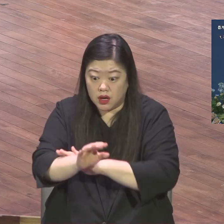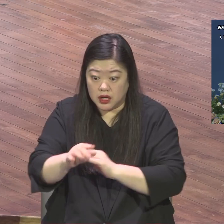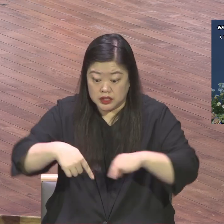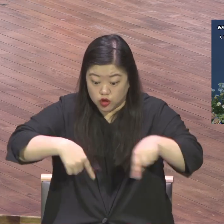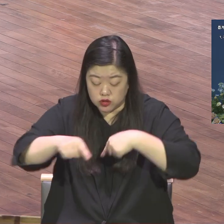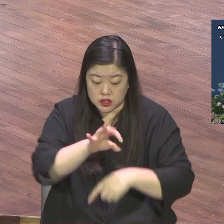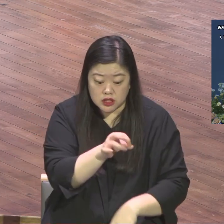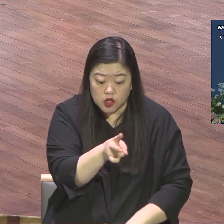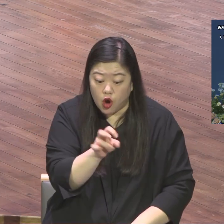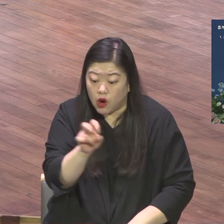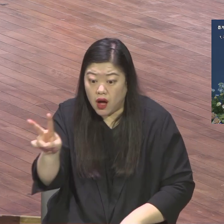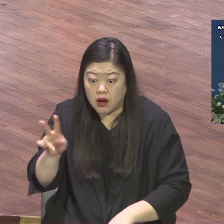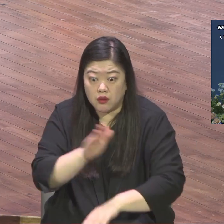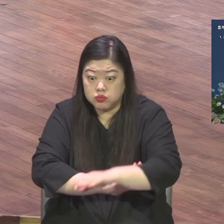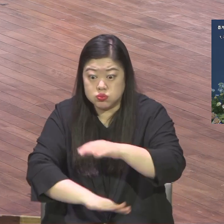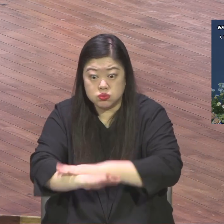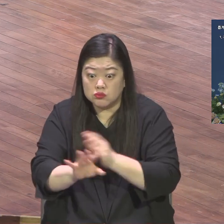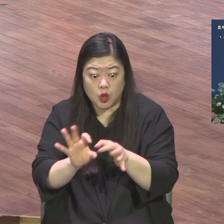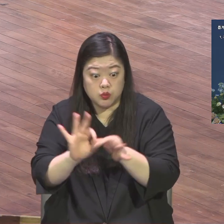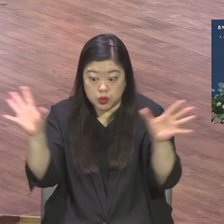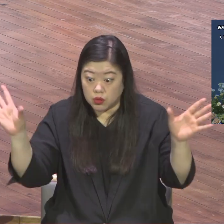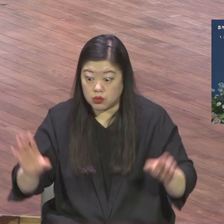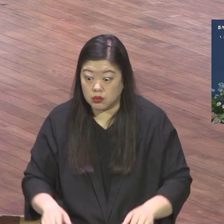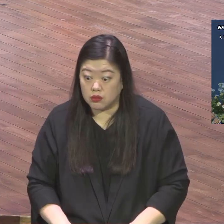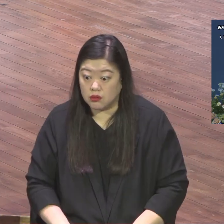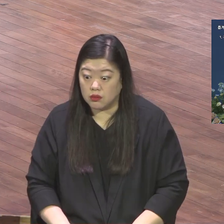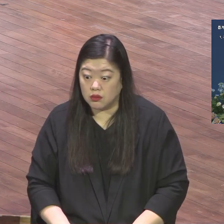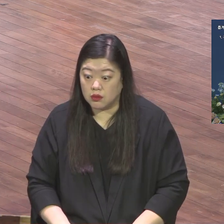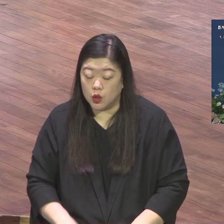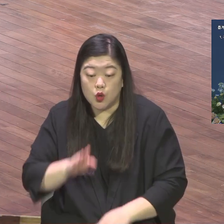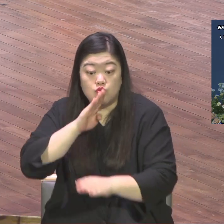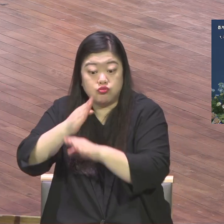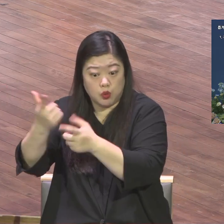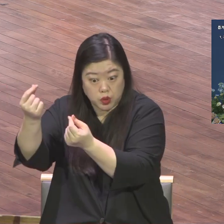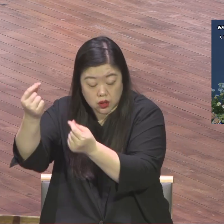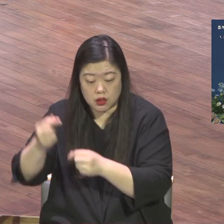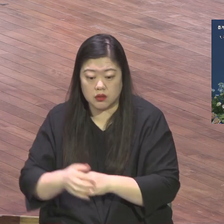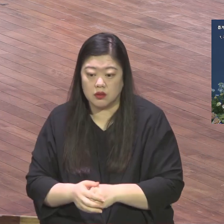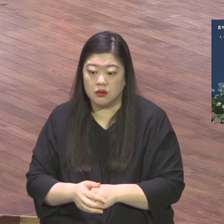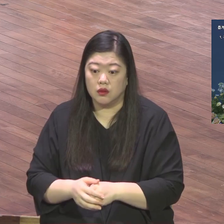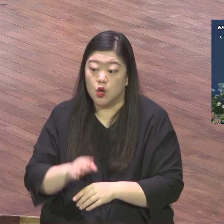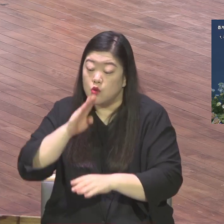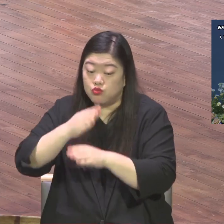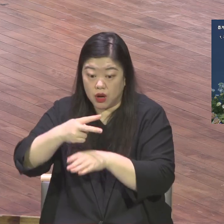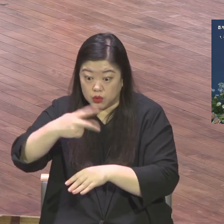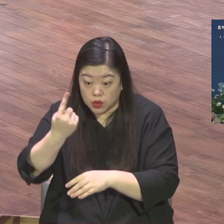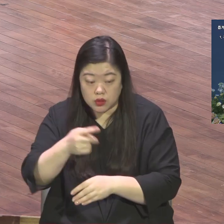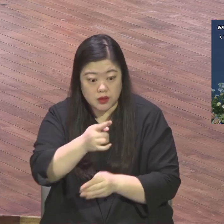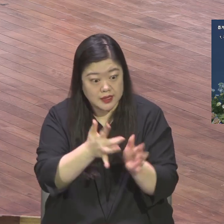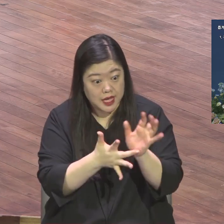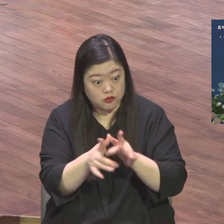이름입니까? 전혀 아니잖아요. 전혀 이 세상의 이름이 아니잖아요. 그런데